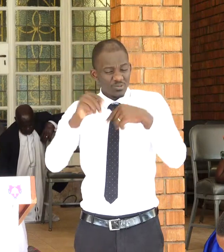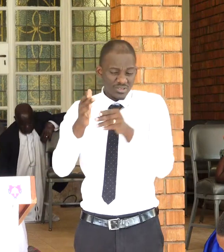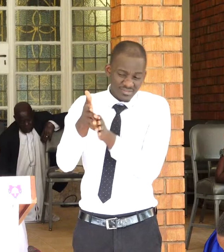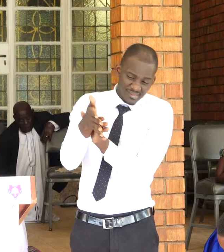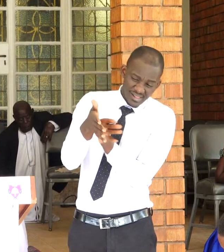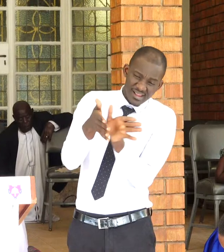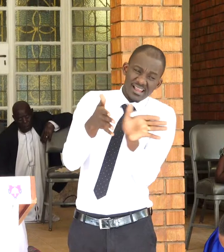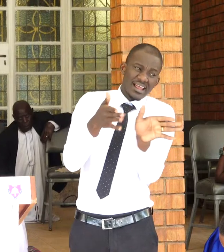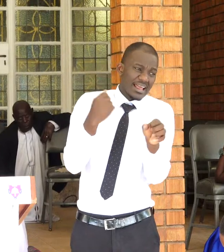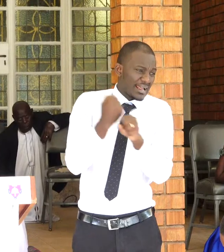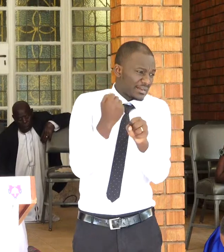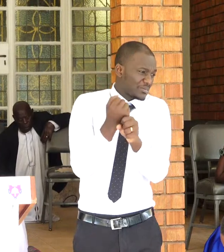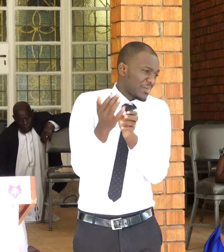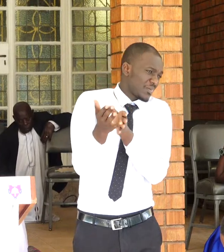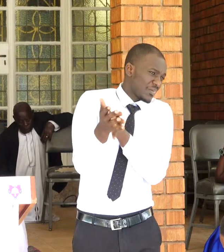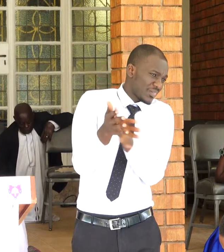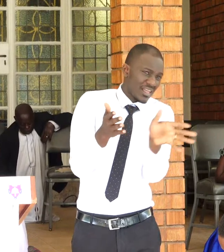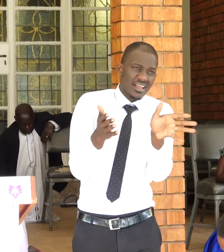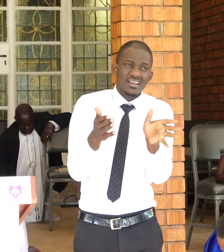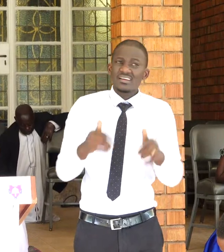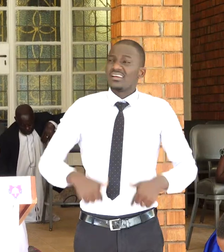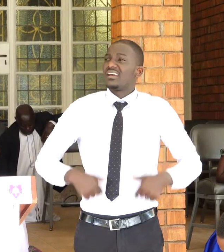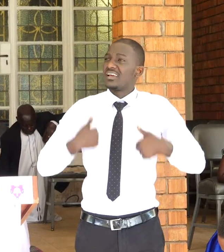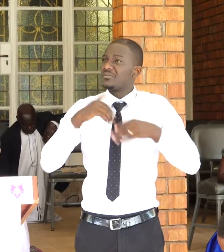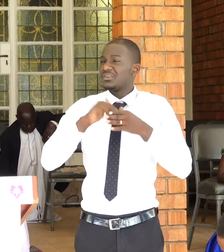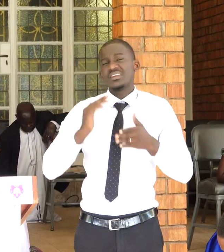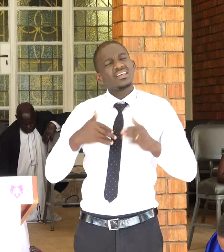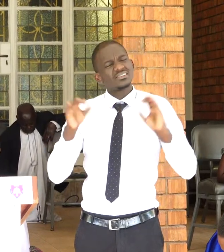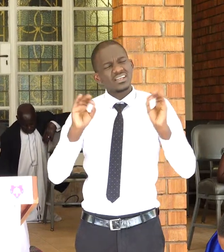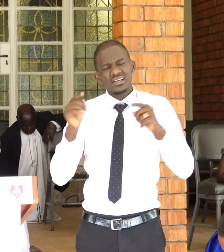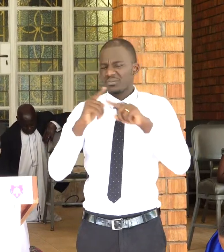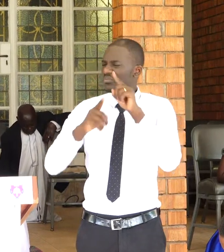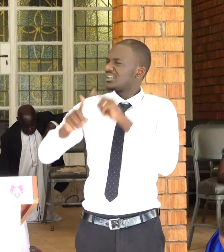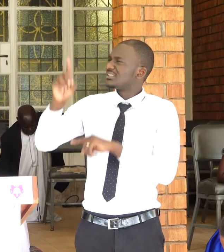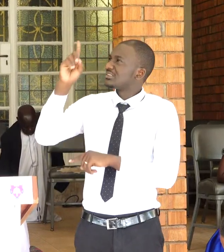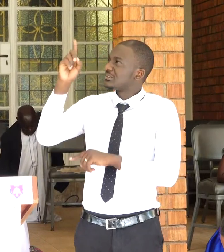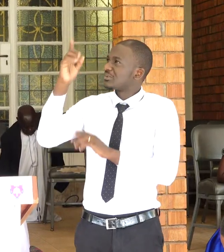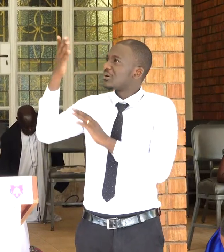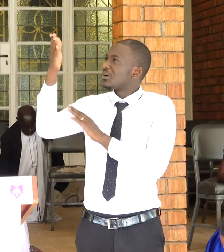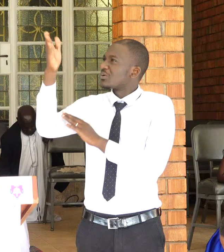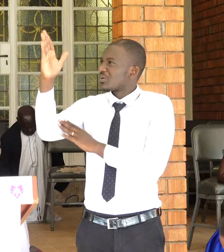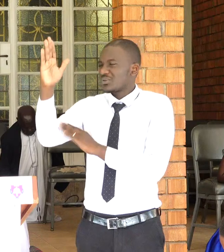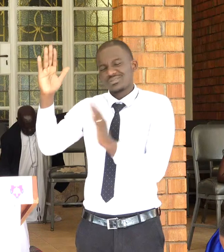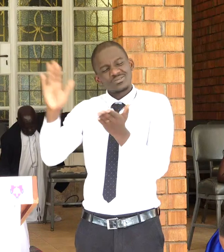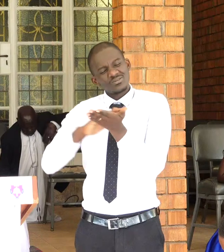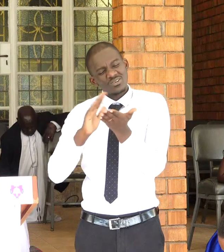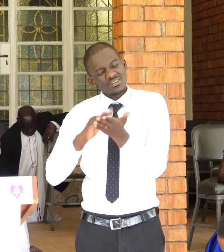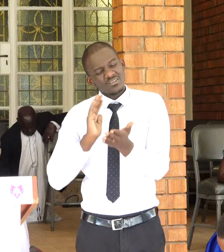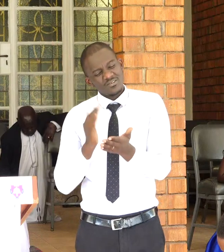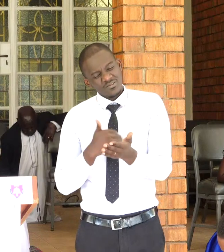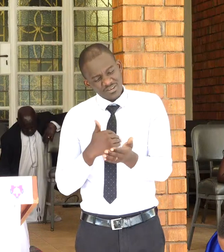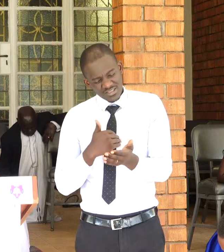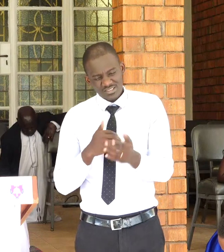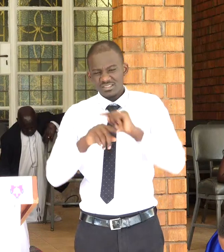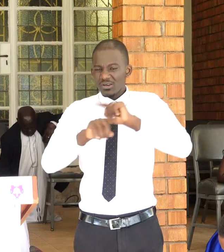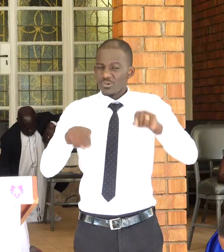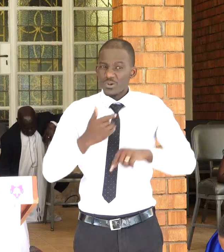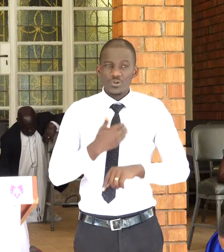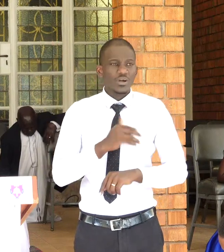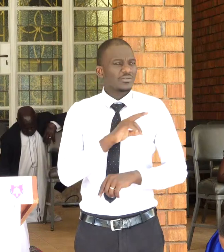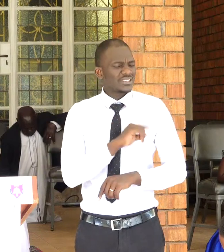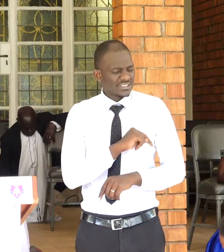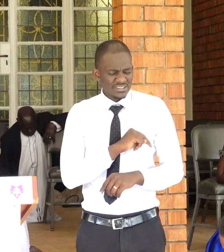kukola so nga n'obulamu tebuli mu ffe naye ggwe ayi Mukama otulire mufe abanaku abalina ebibi ayi Mukama